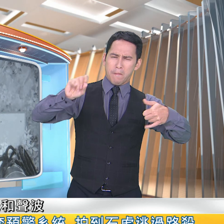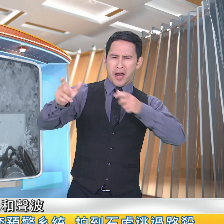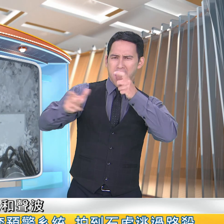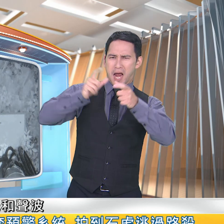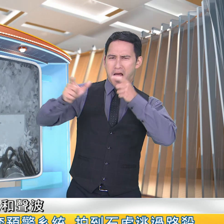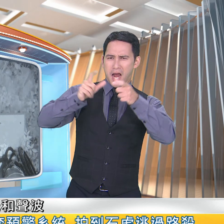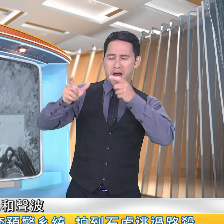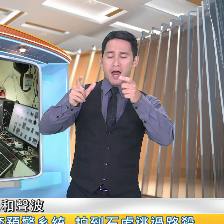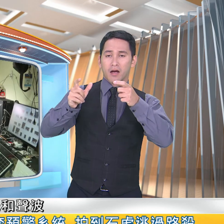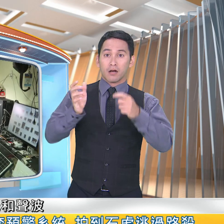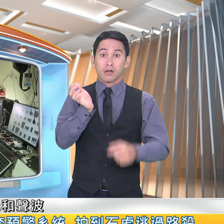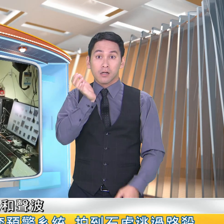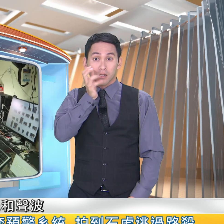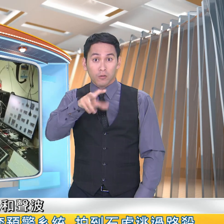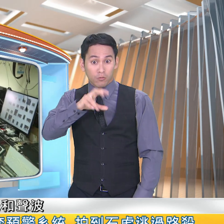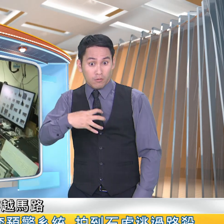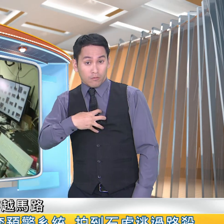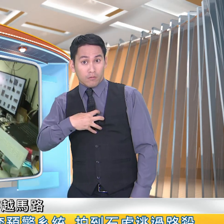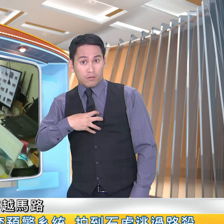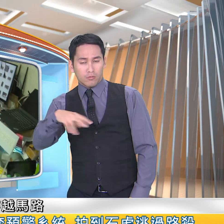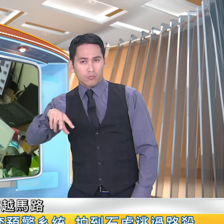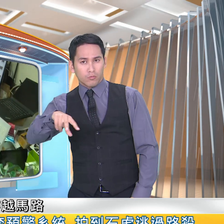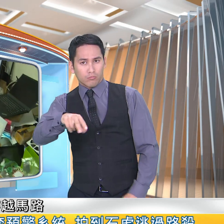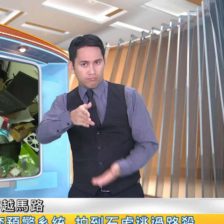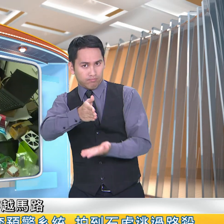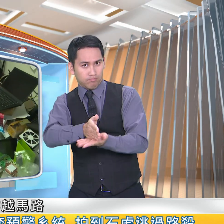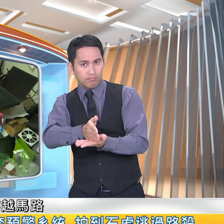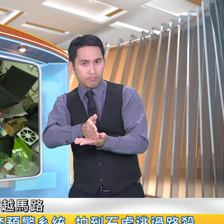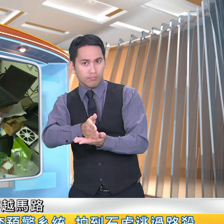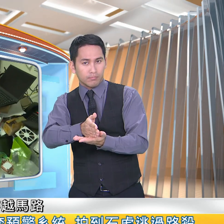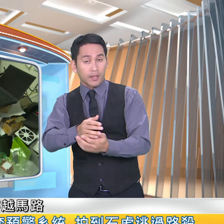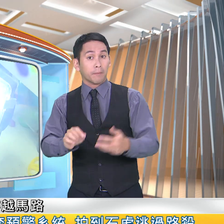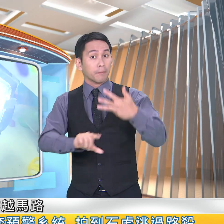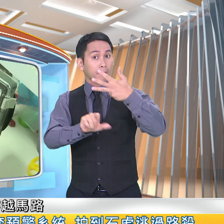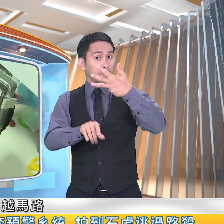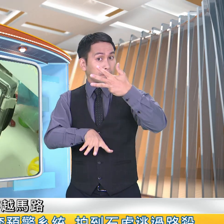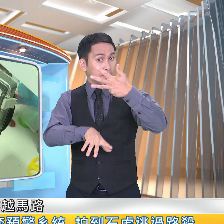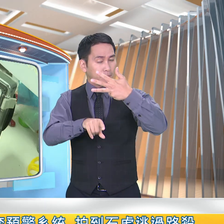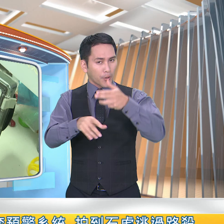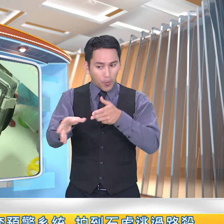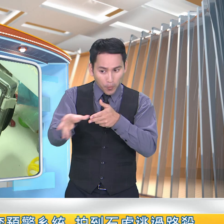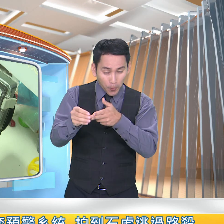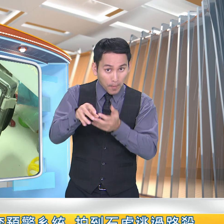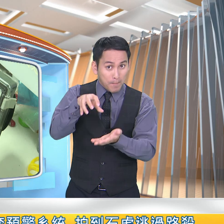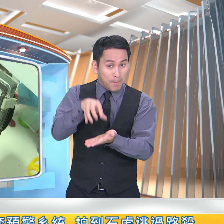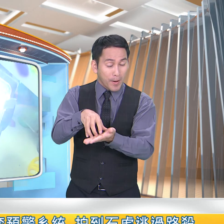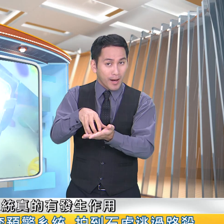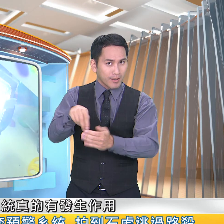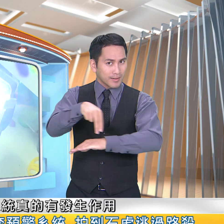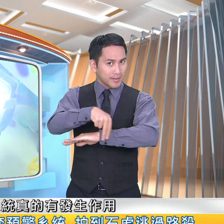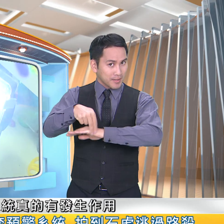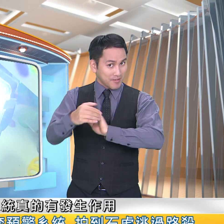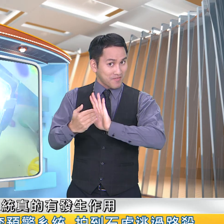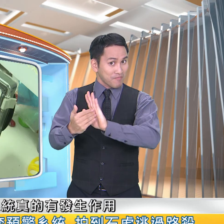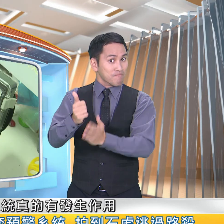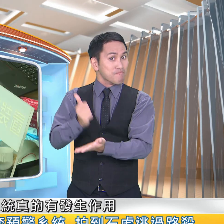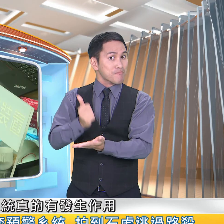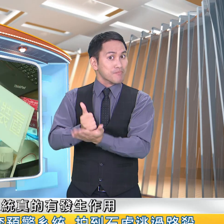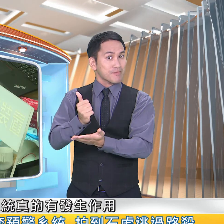光和声波，让石虎暂停穿越马路。而八月初也拍到这套系统真的有发生